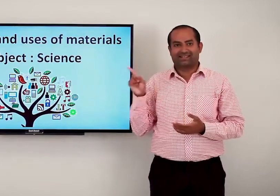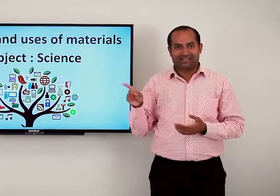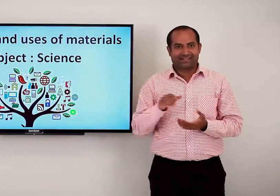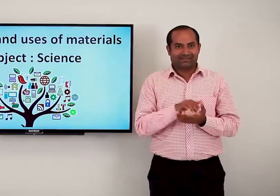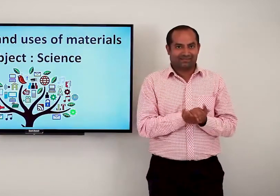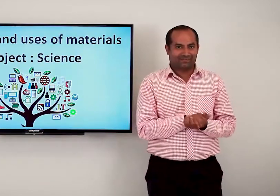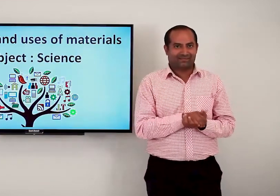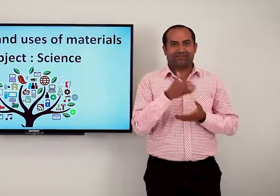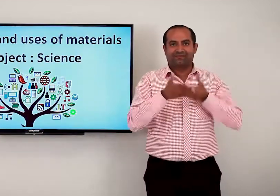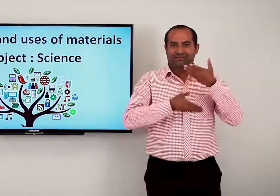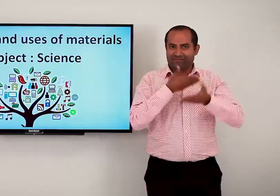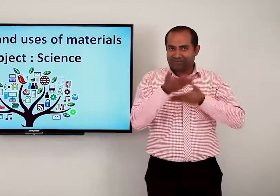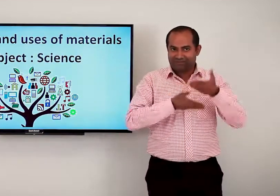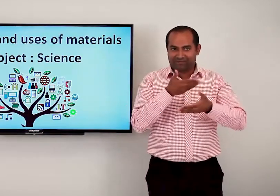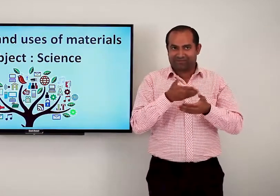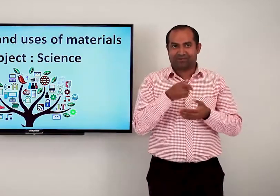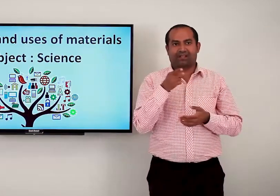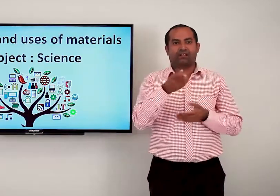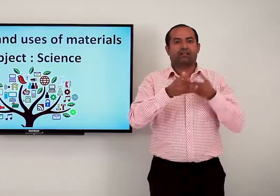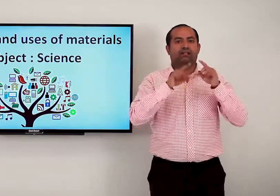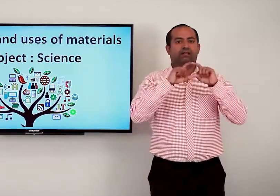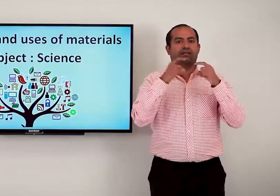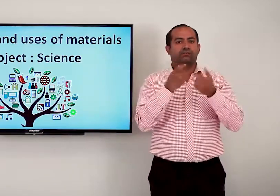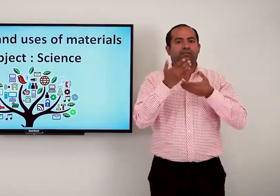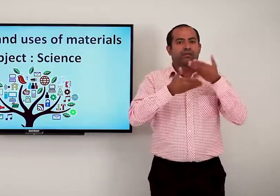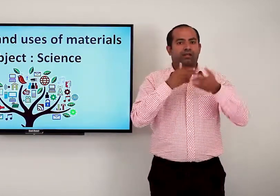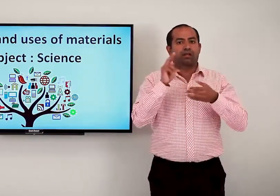आज मैंने आपको जो पढ़ाया, इस सबक को याद रखिए।